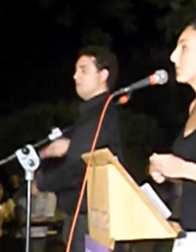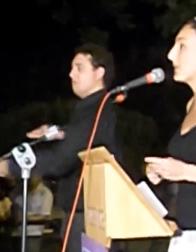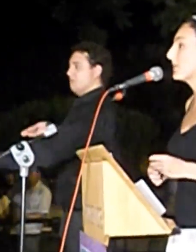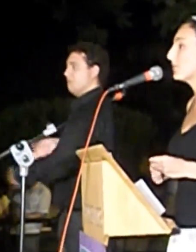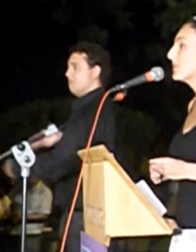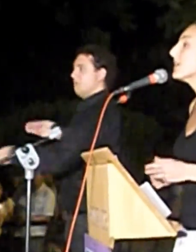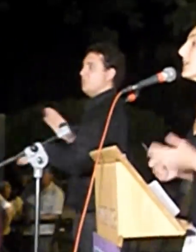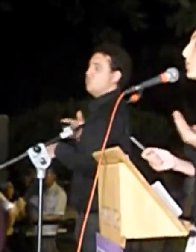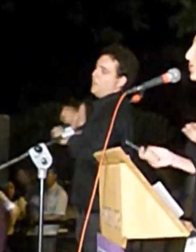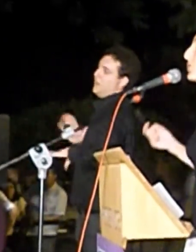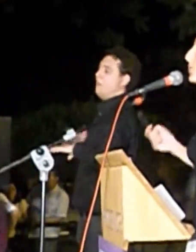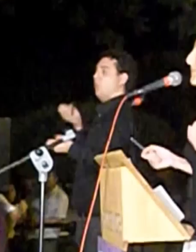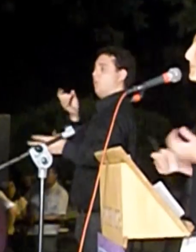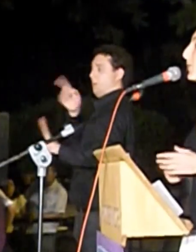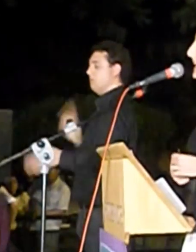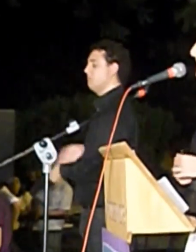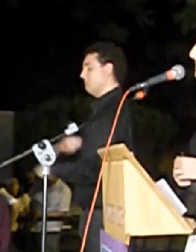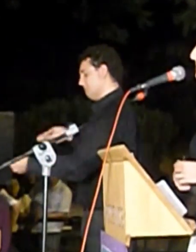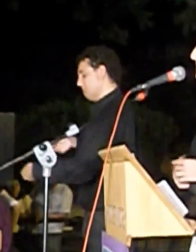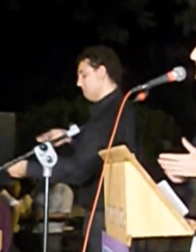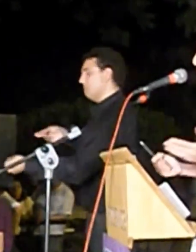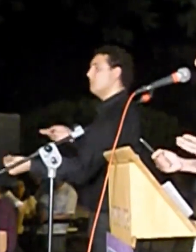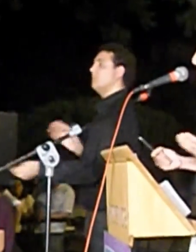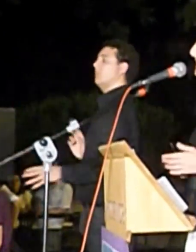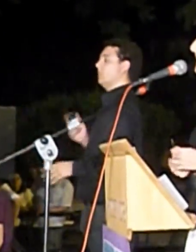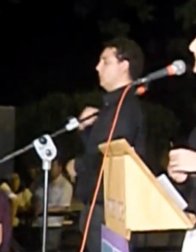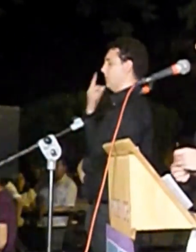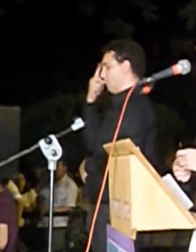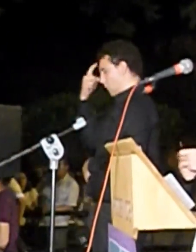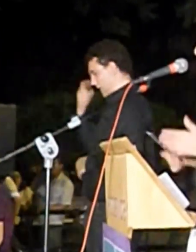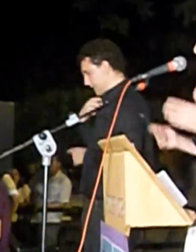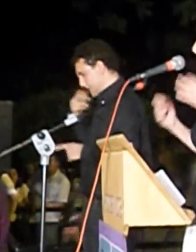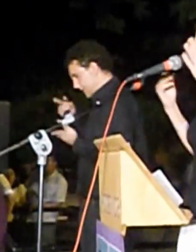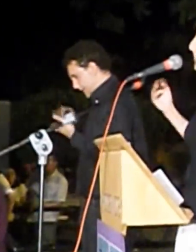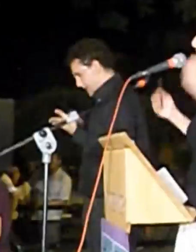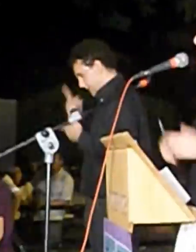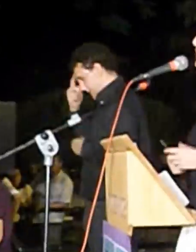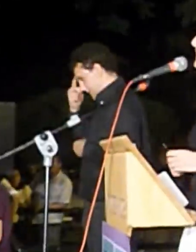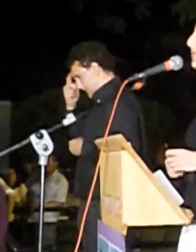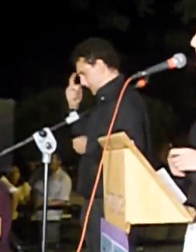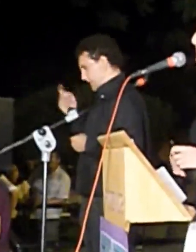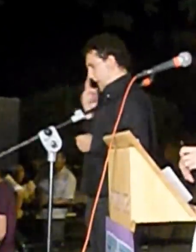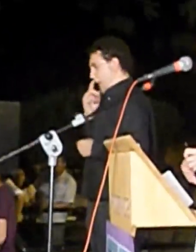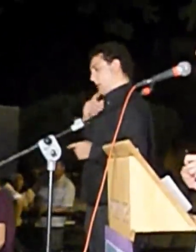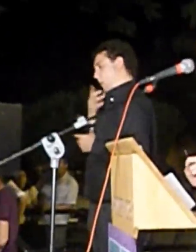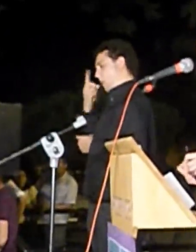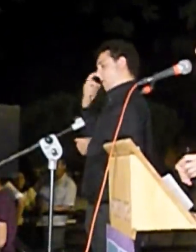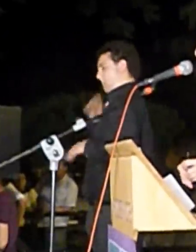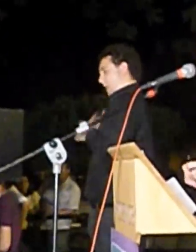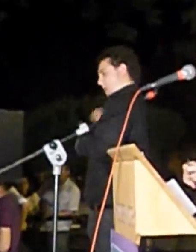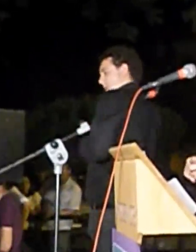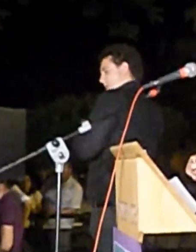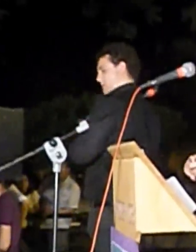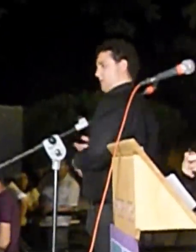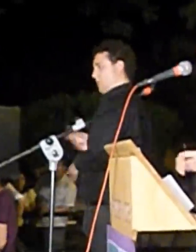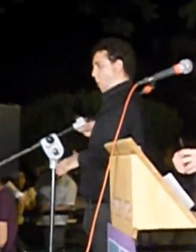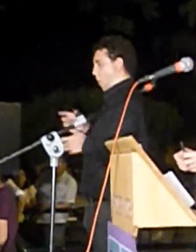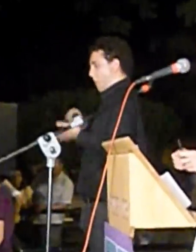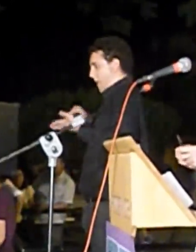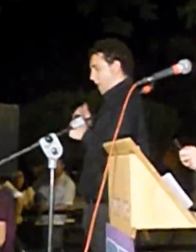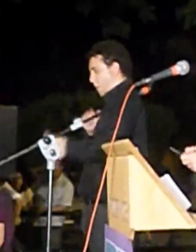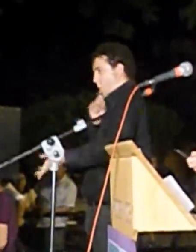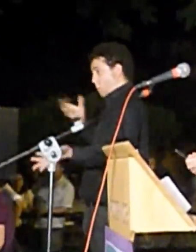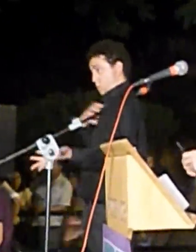para tu información y tú con tu pura memoria Pues tienes que salir de ahí pues eso a ver de lo que te acuerdas para salir y contarlo